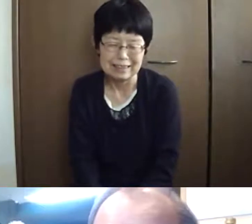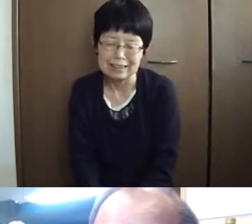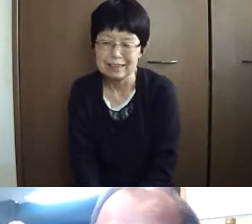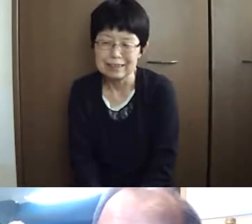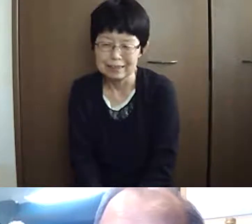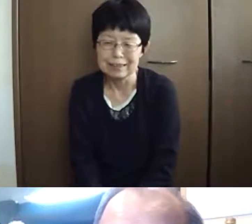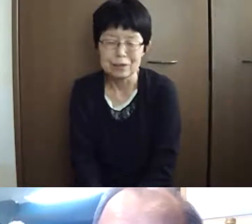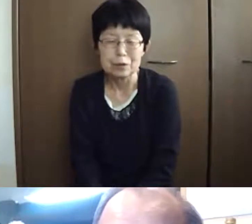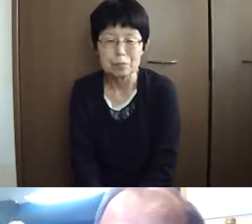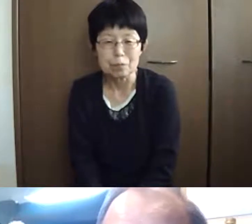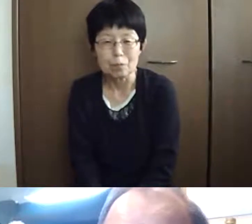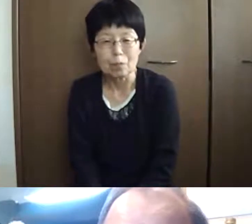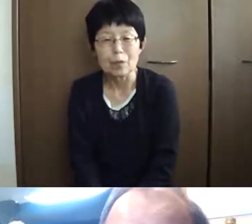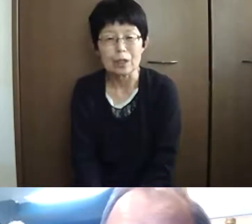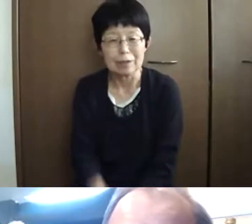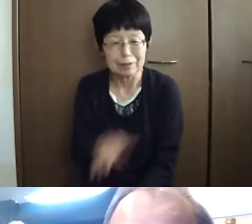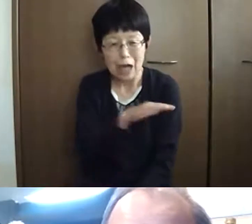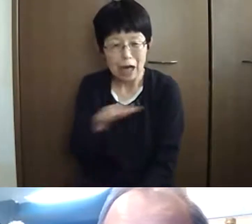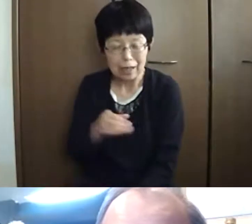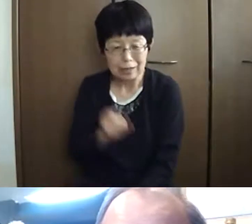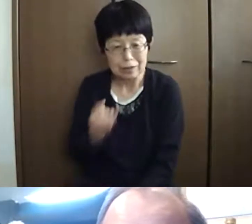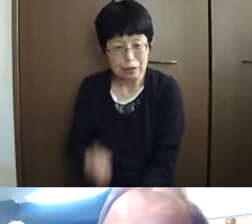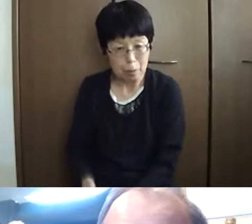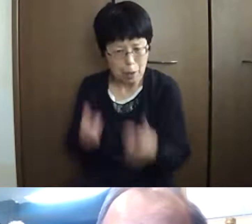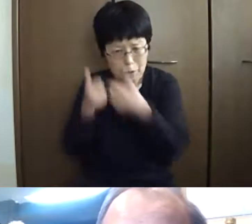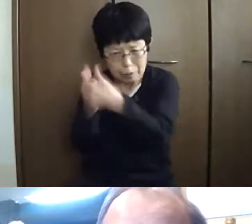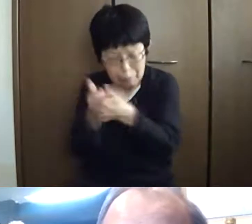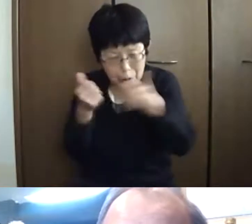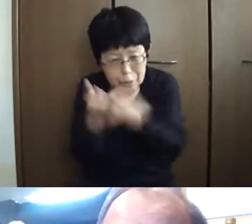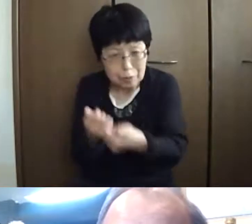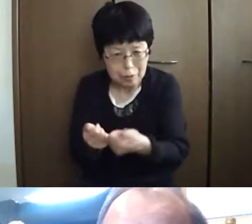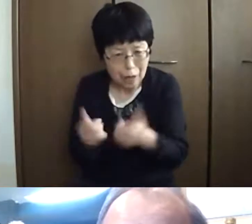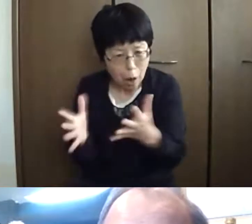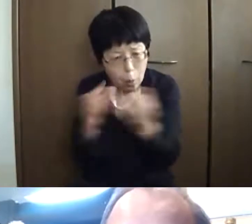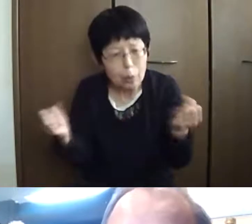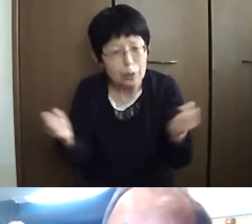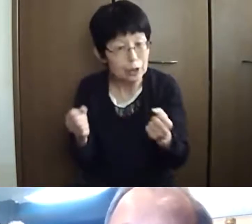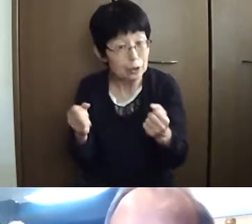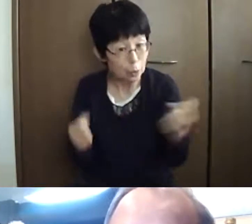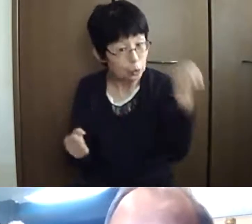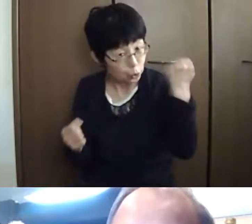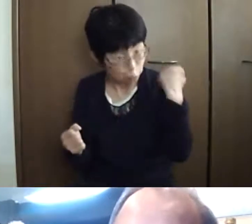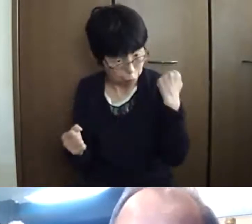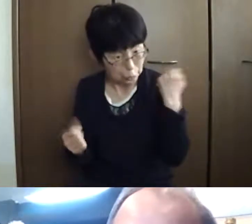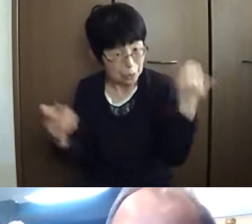やっぱあれですかね。戦えば戦うほど強くなるものですかね、キタリさんね。 うん、そりゃそうですよね。 うん、 ただ